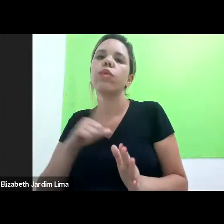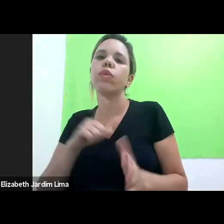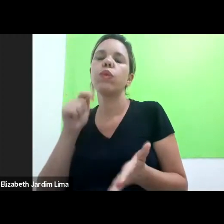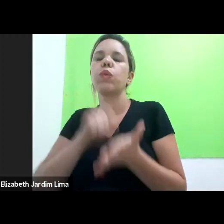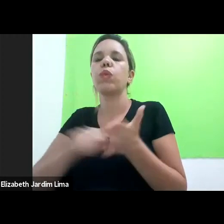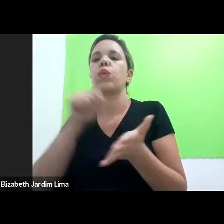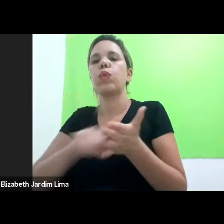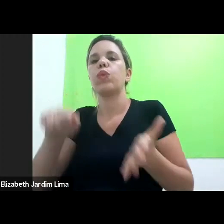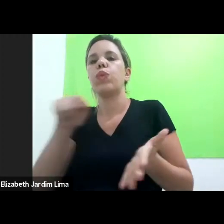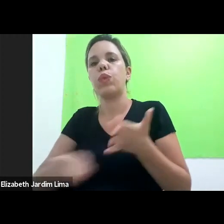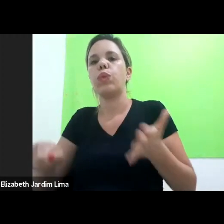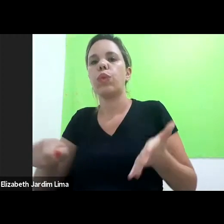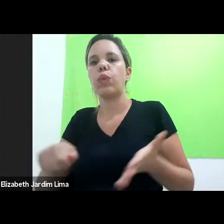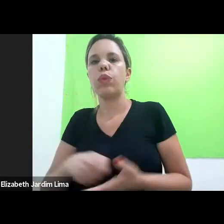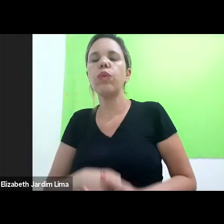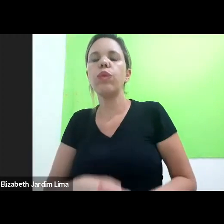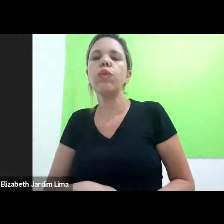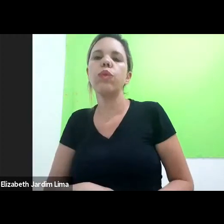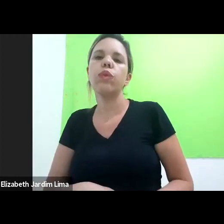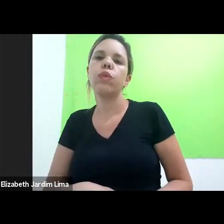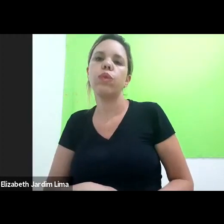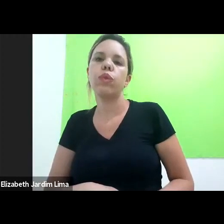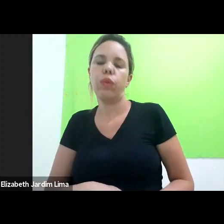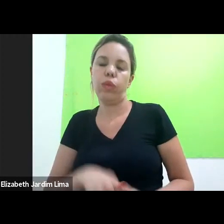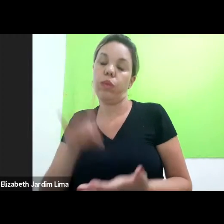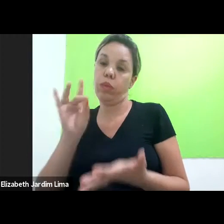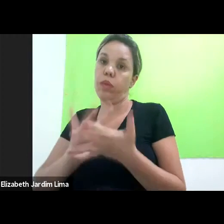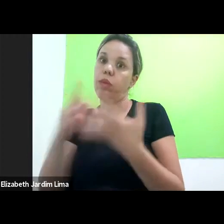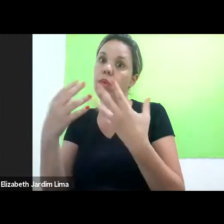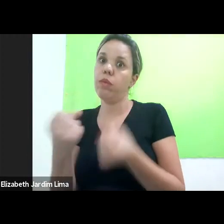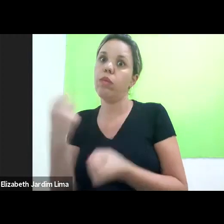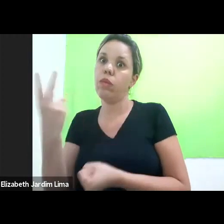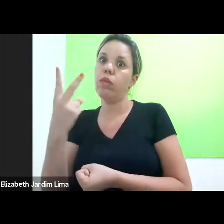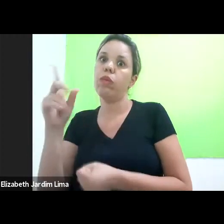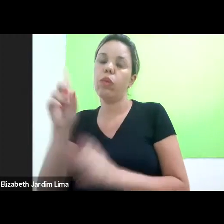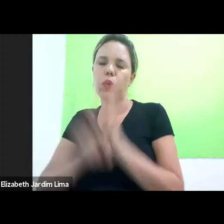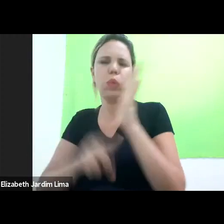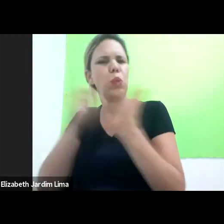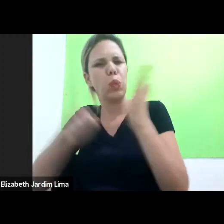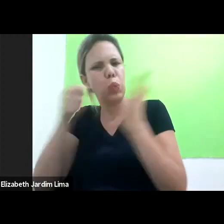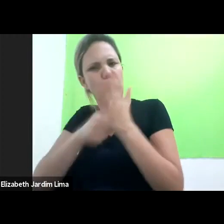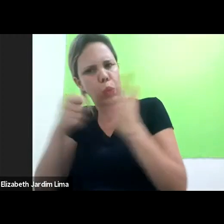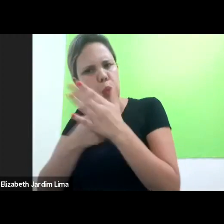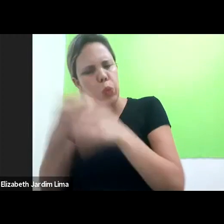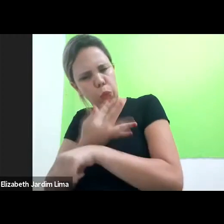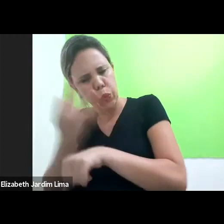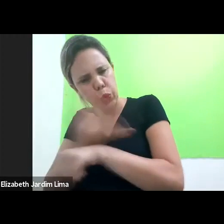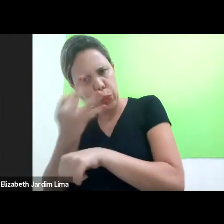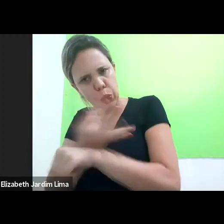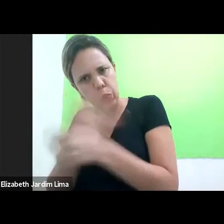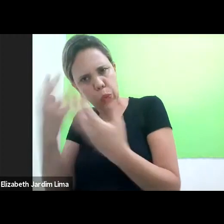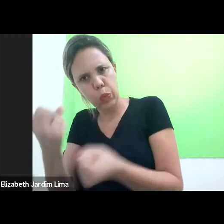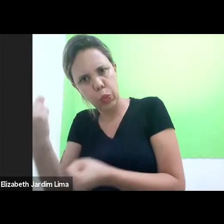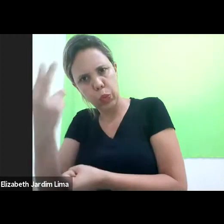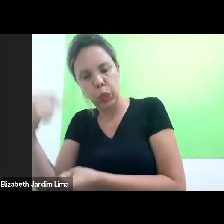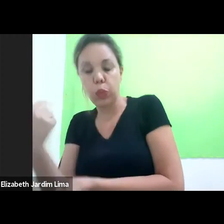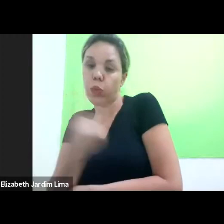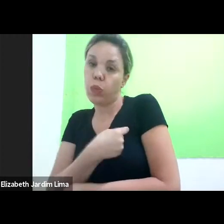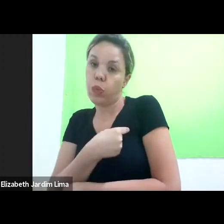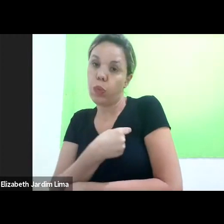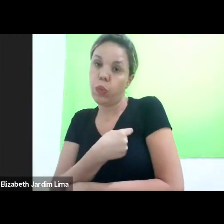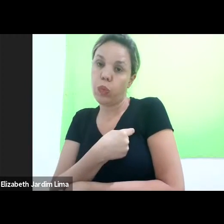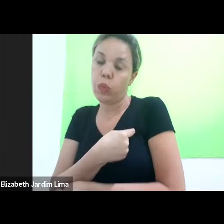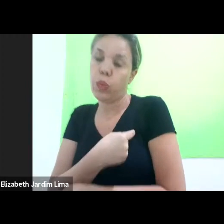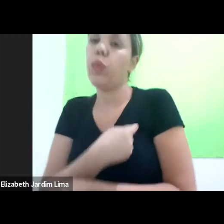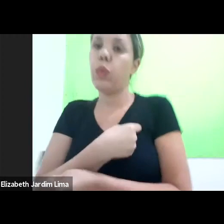escrito, formalmente reconhecido, são direitos de luta, da nossa luta por reconhecimento de nós enquanto